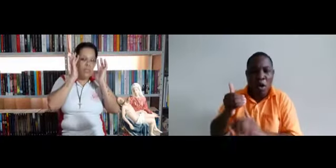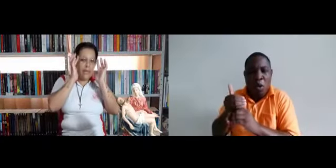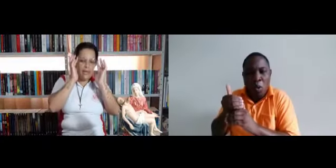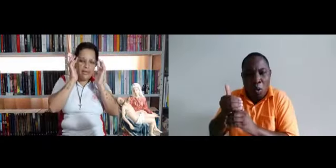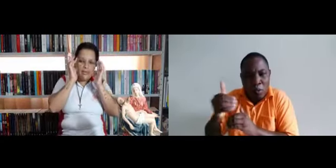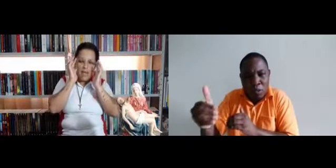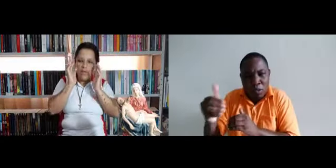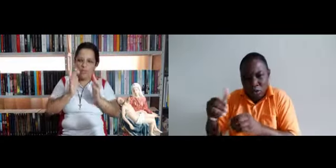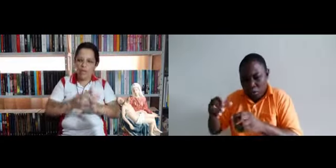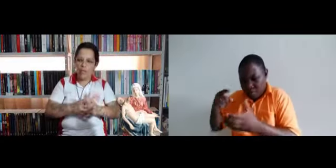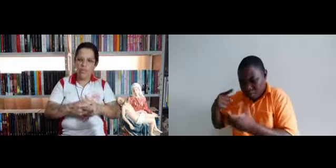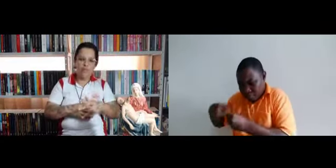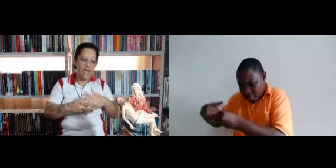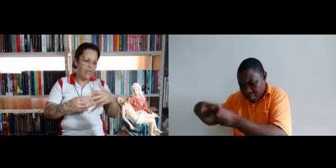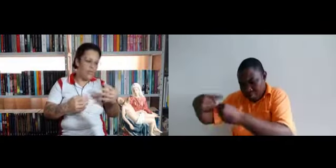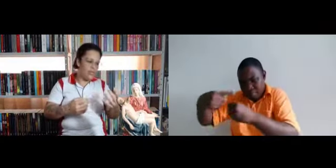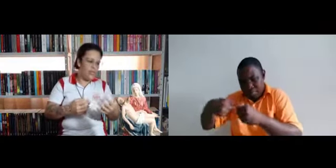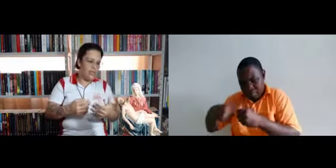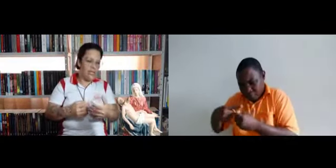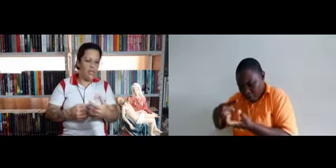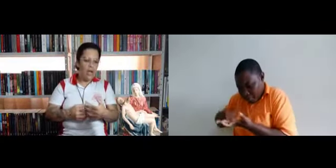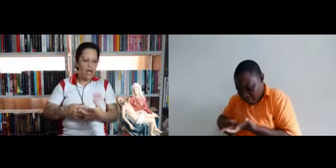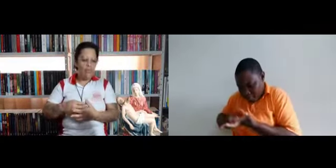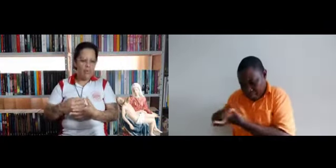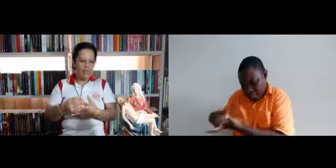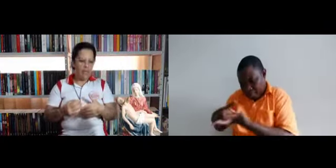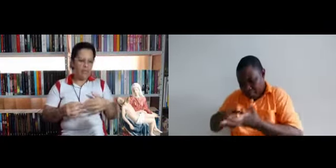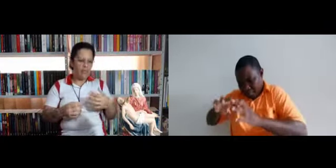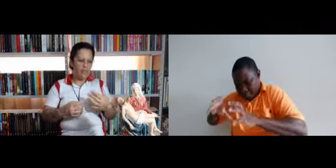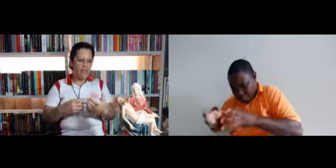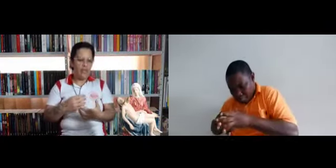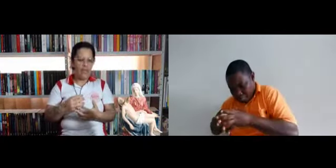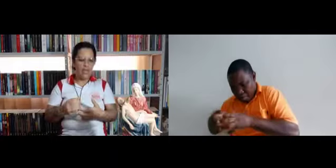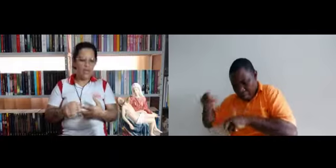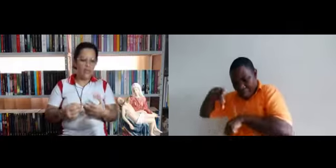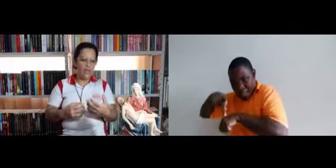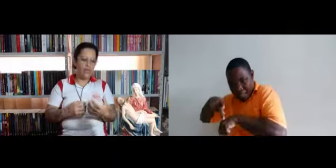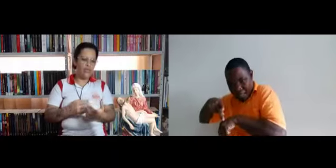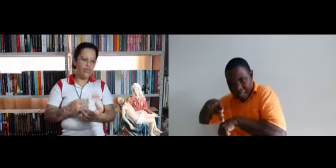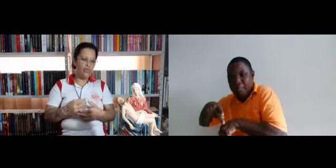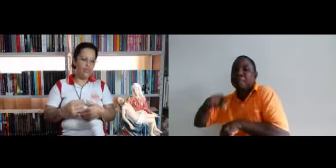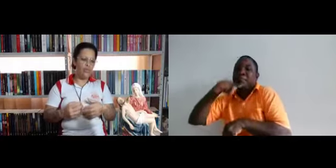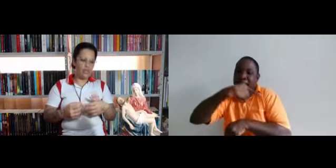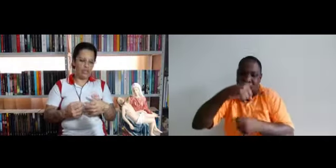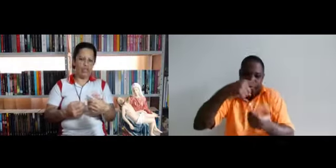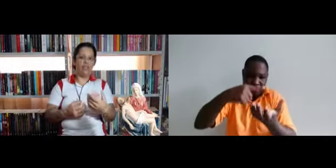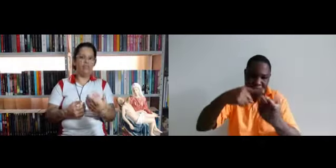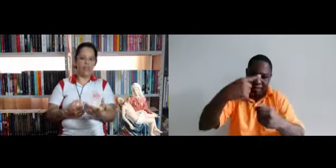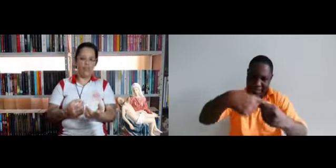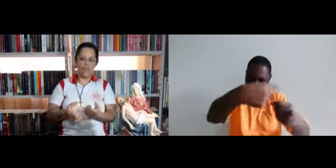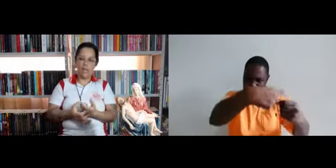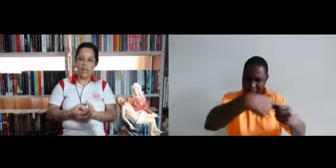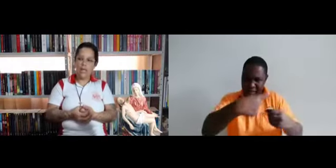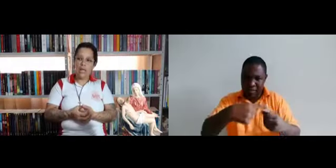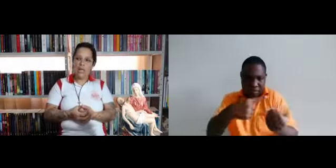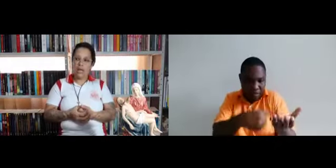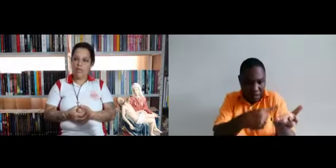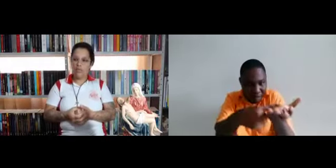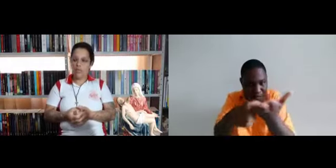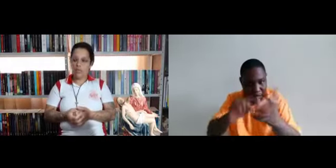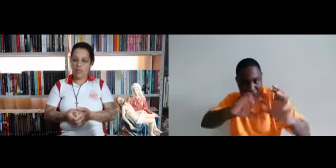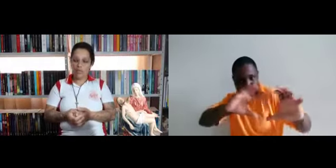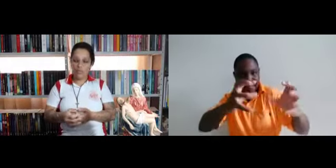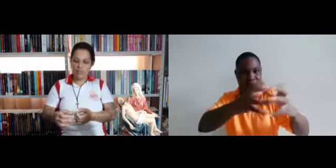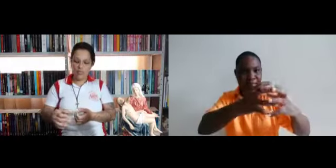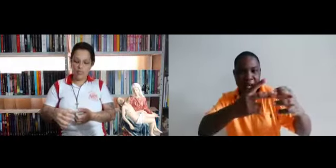Japão também, né? O Japão não estava se unificando, mas o Japão vivia aí um regime muito atípico, né? Lá